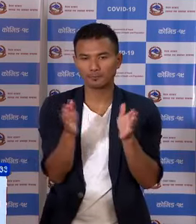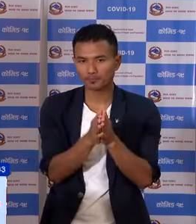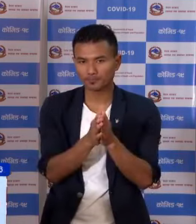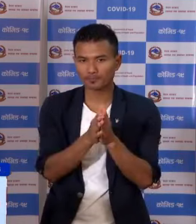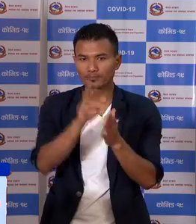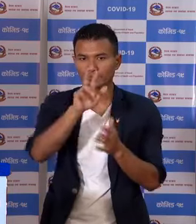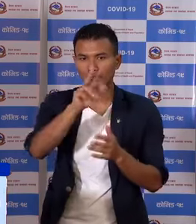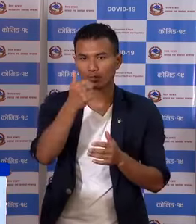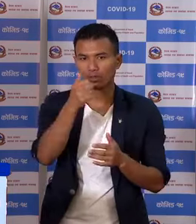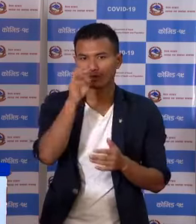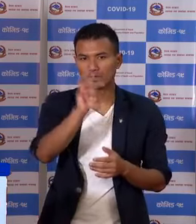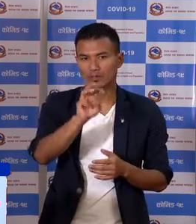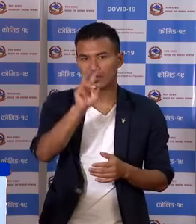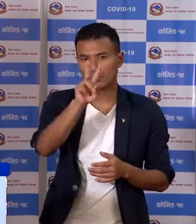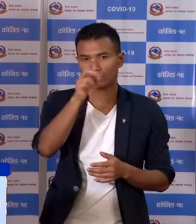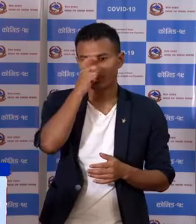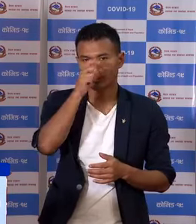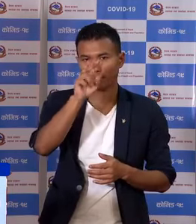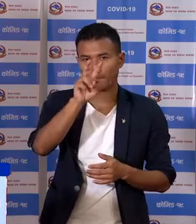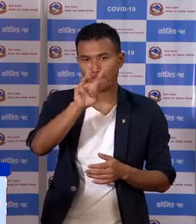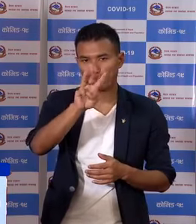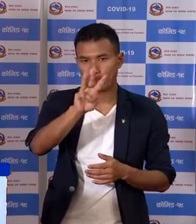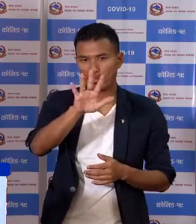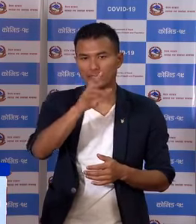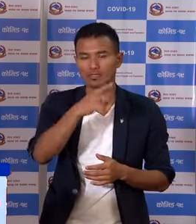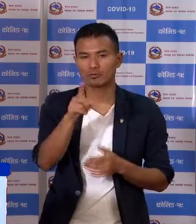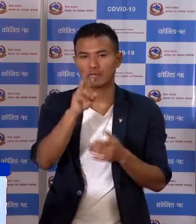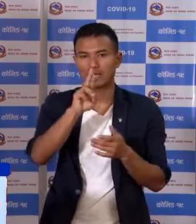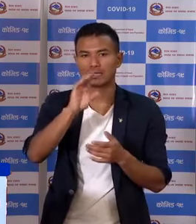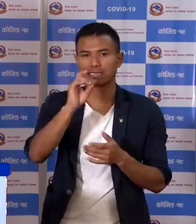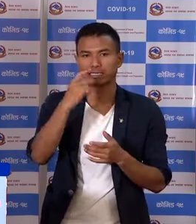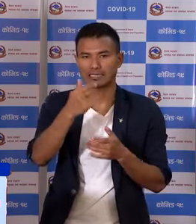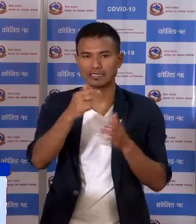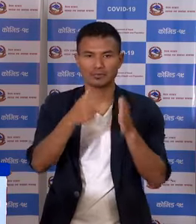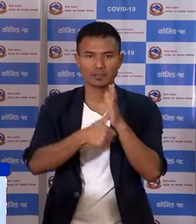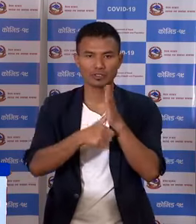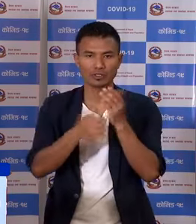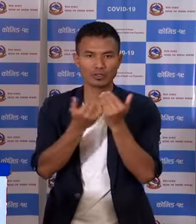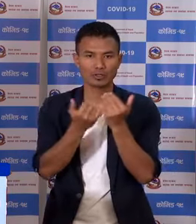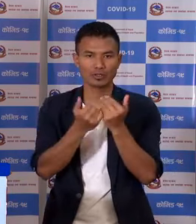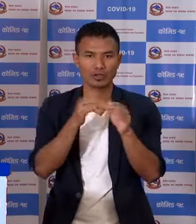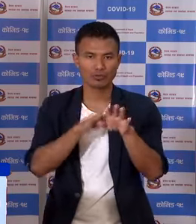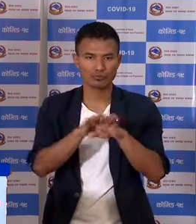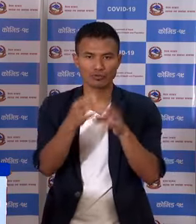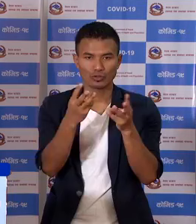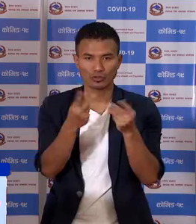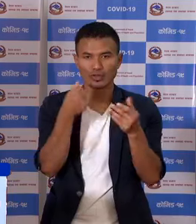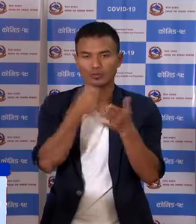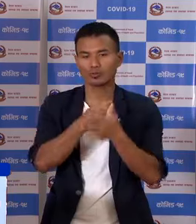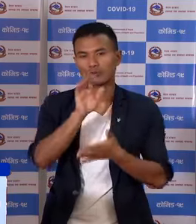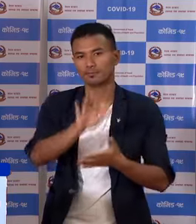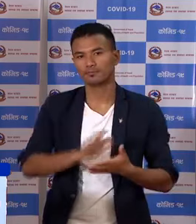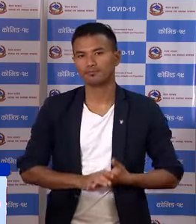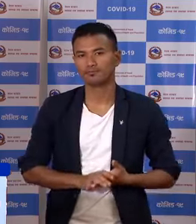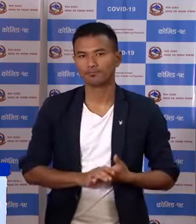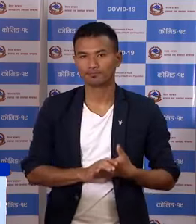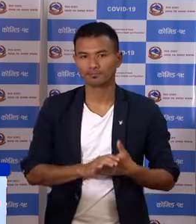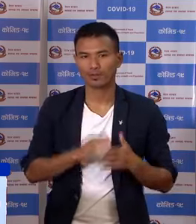62235 वटा आडिटी बिरीवाट गरियेका परेक्षेन अरुको संख्या पूगेको छाओ,